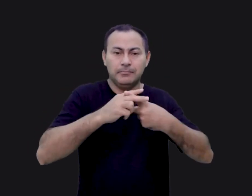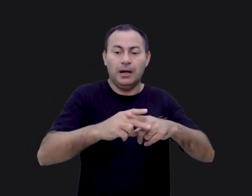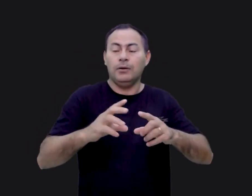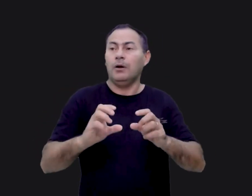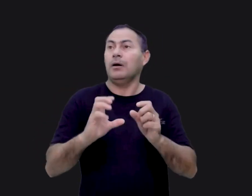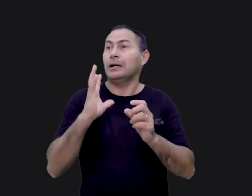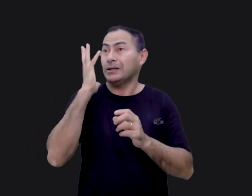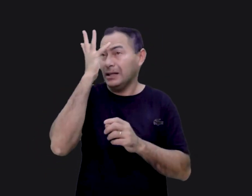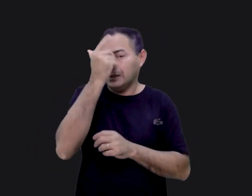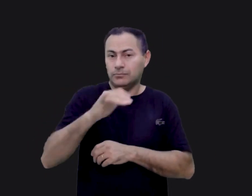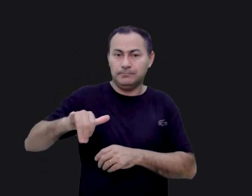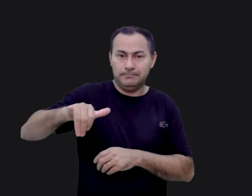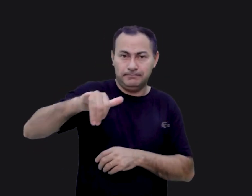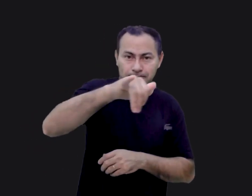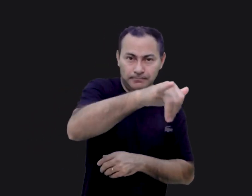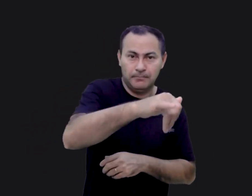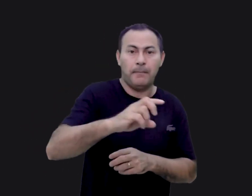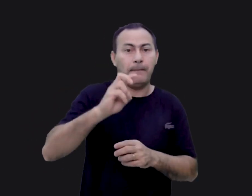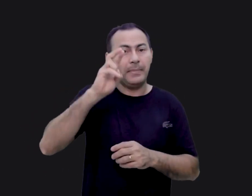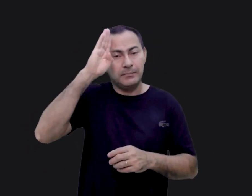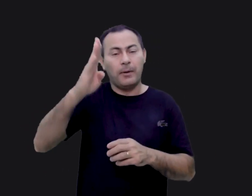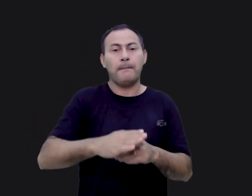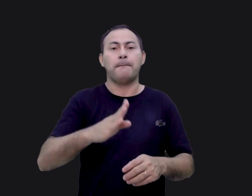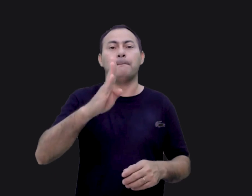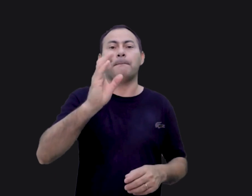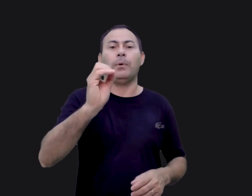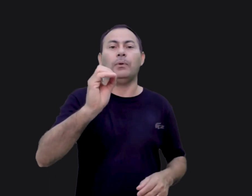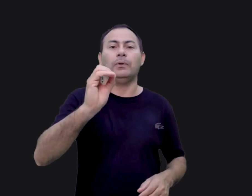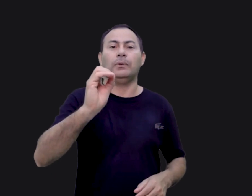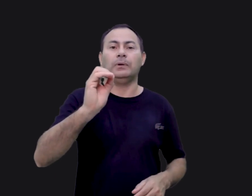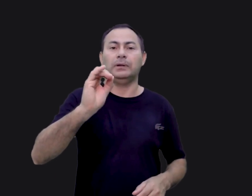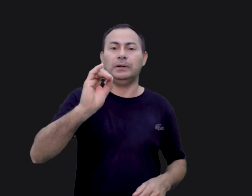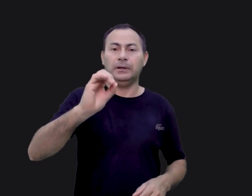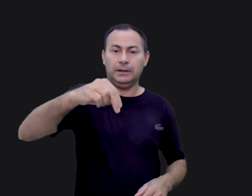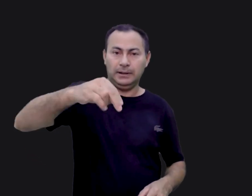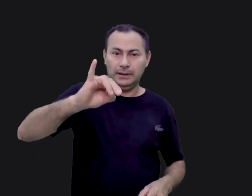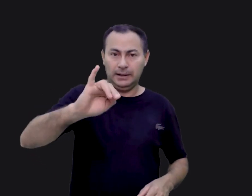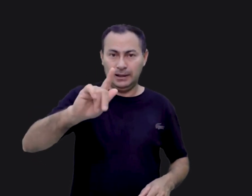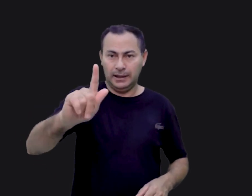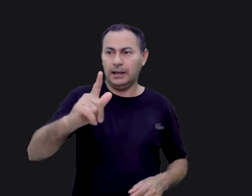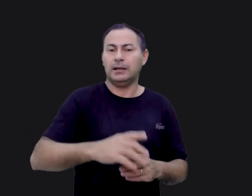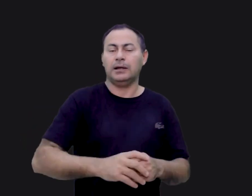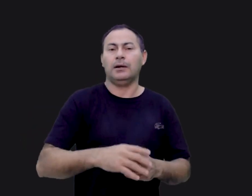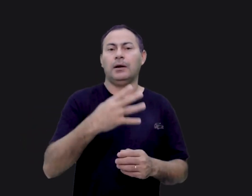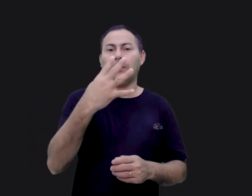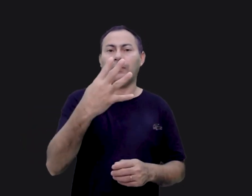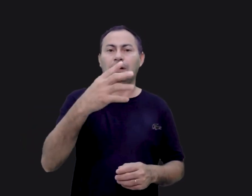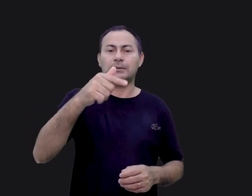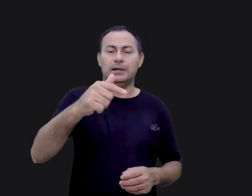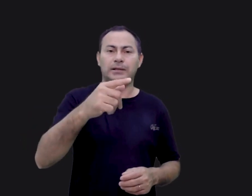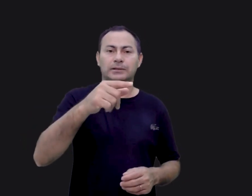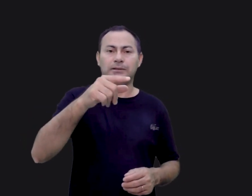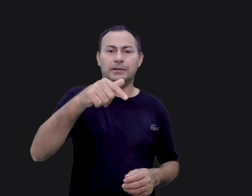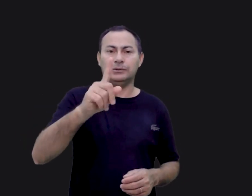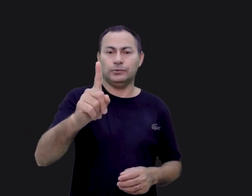fascinação pelo voo dos aviões, principalmente um Boeing 747, o Jumbo. Eu não me conformo com um avião tão